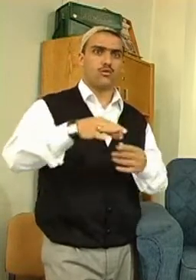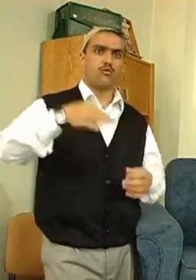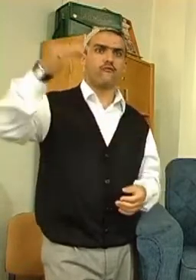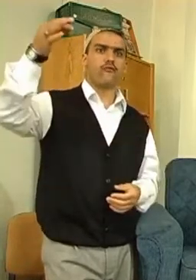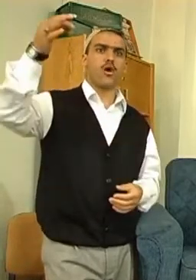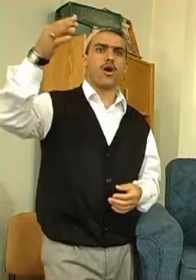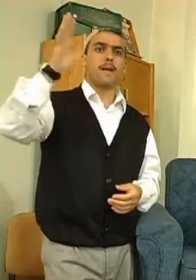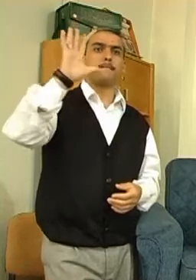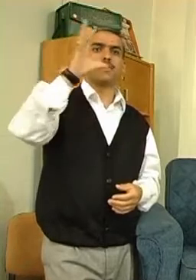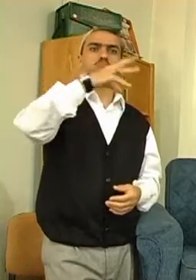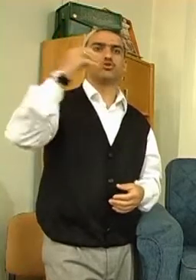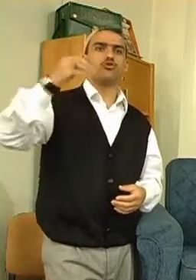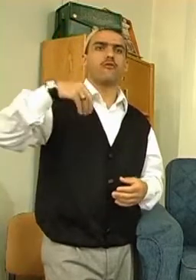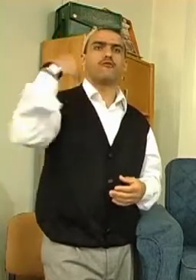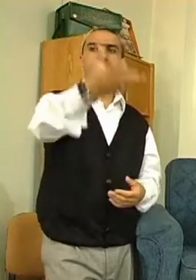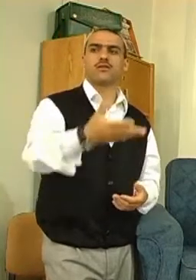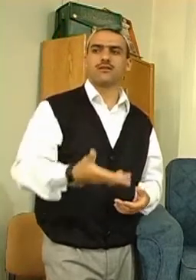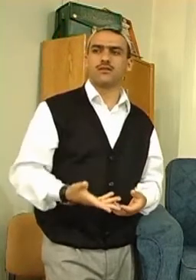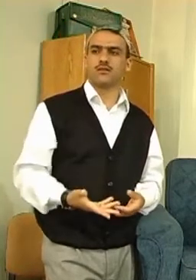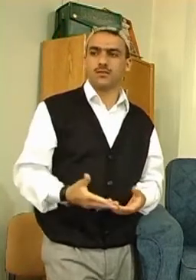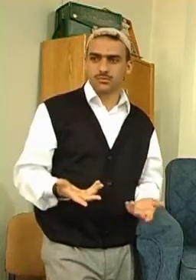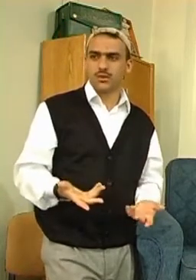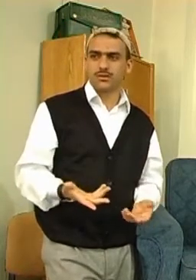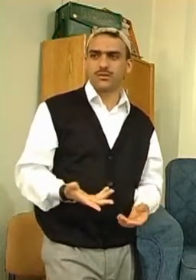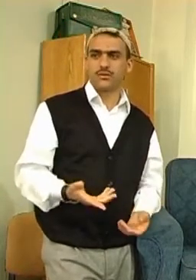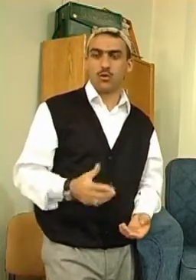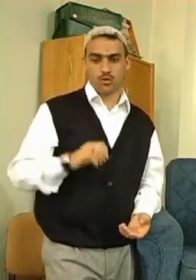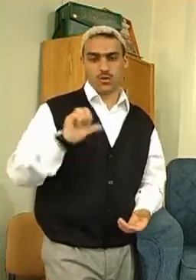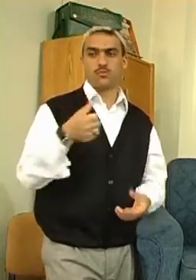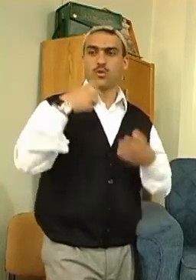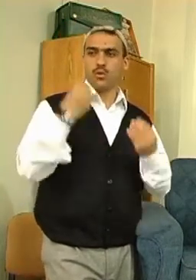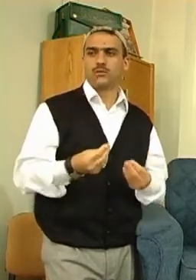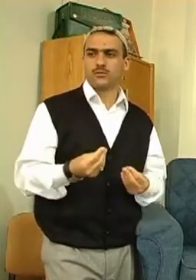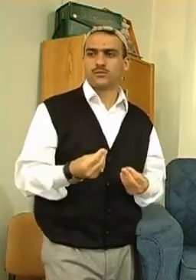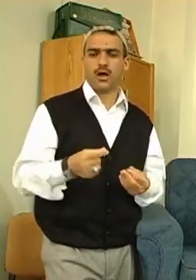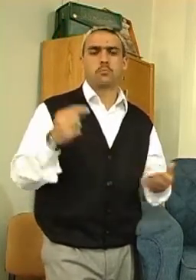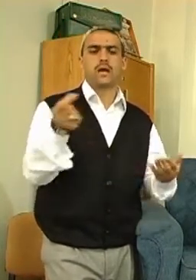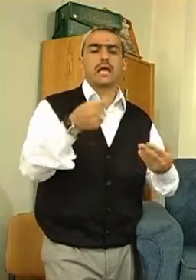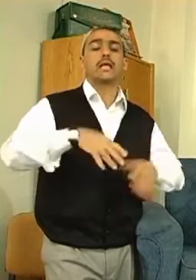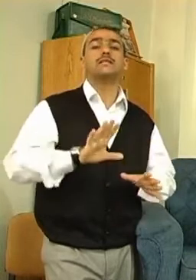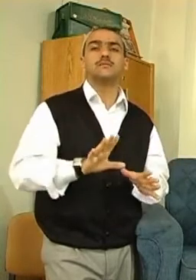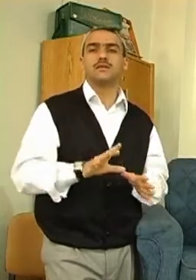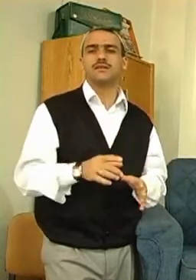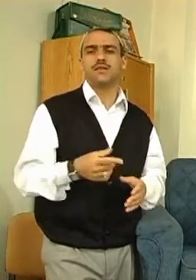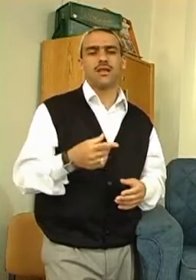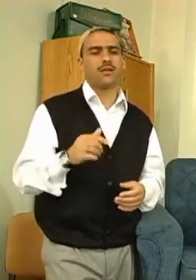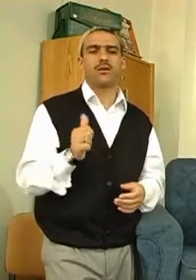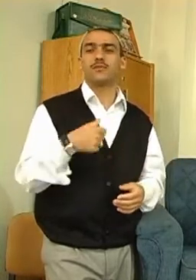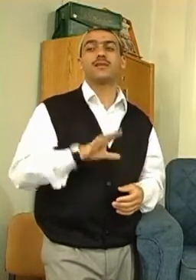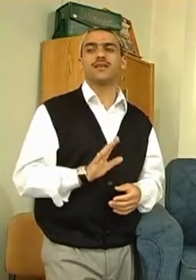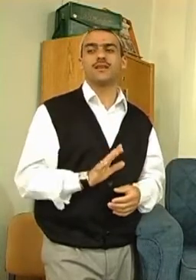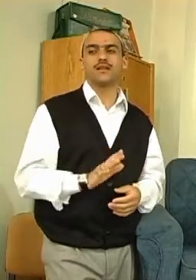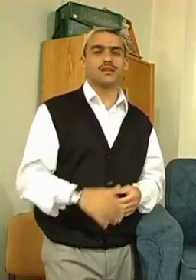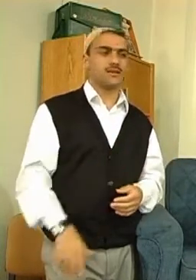oradan. Başka işi yok yani. Devamlı yazı yazıyor. İşte bir gün birisi gelmiş kendisine de bir kağıt